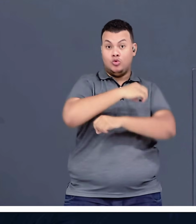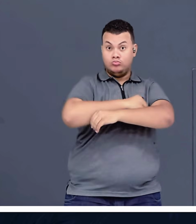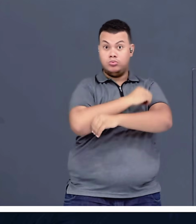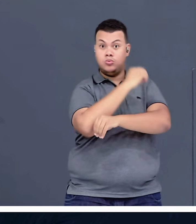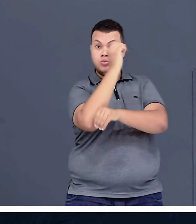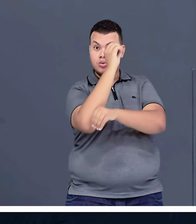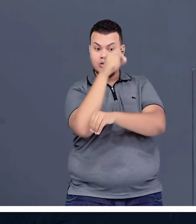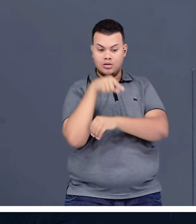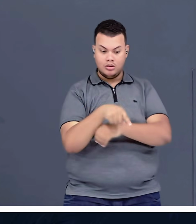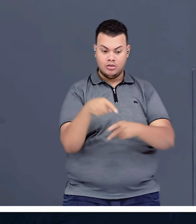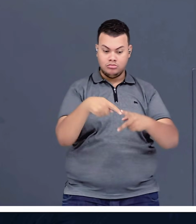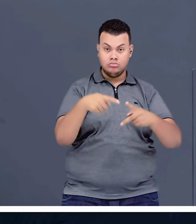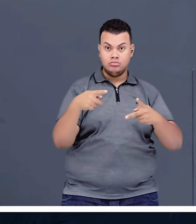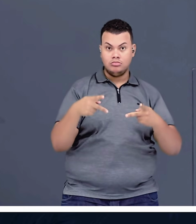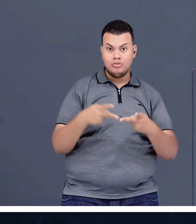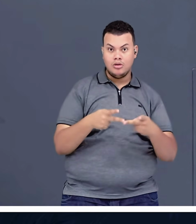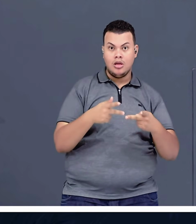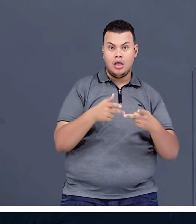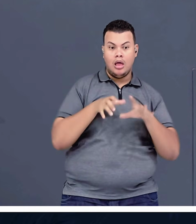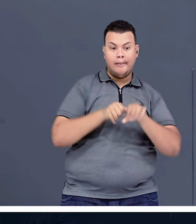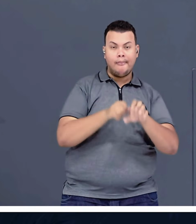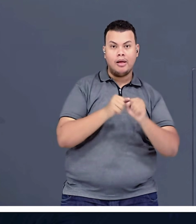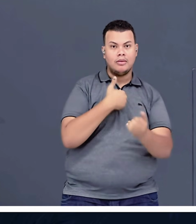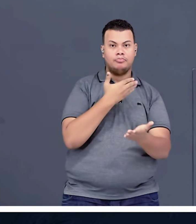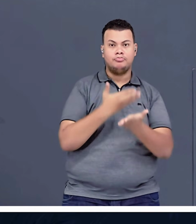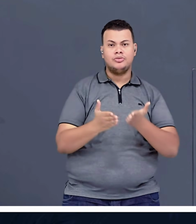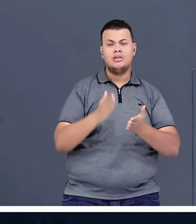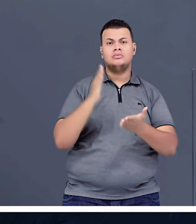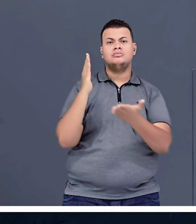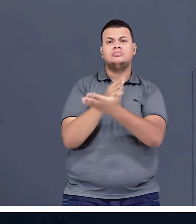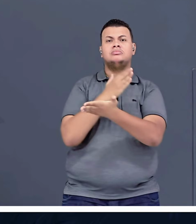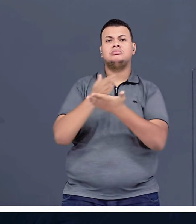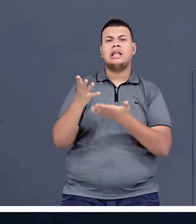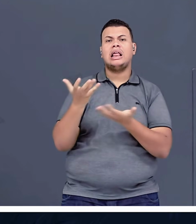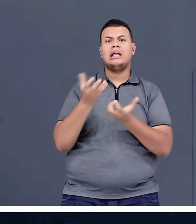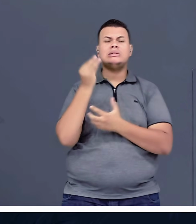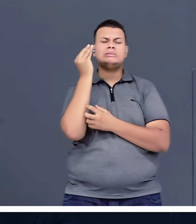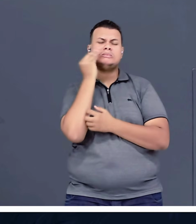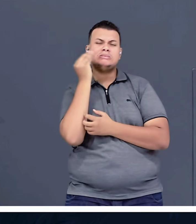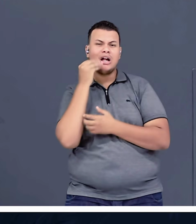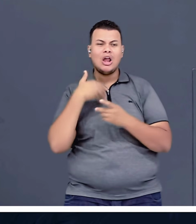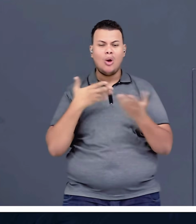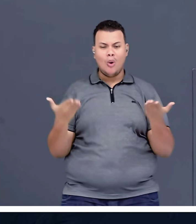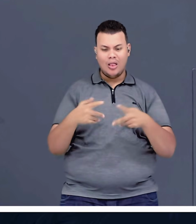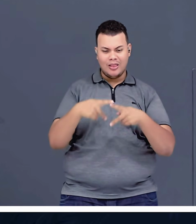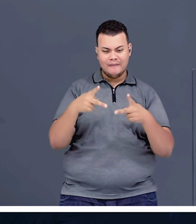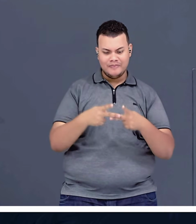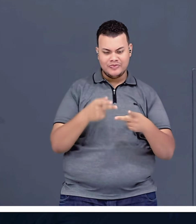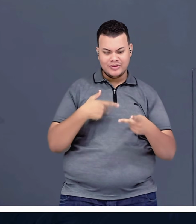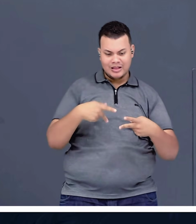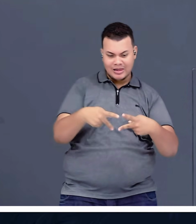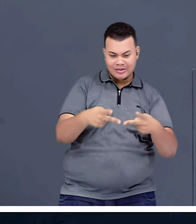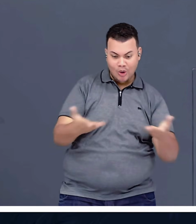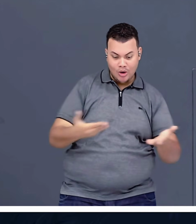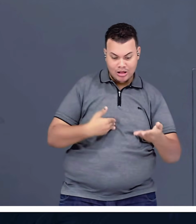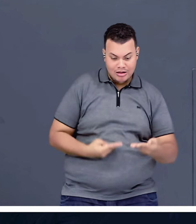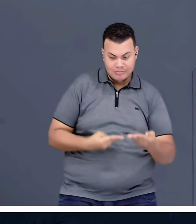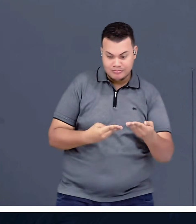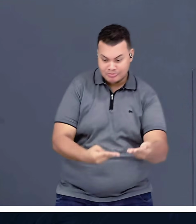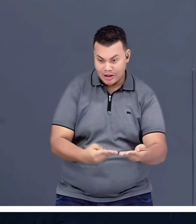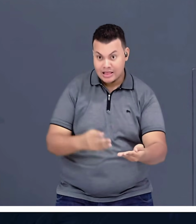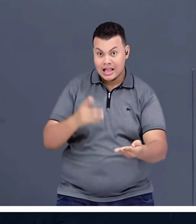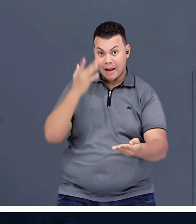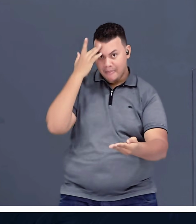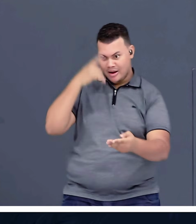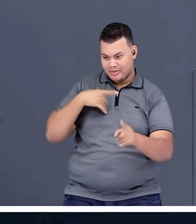massa derretia e sumia junto com o orvalho. Então tinha alguns que tentavam, né? Eu vou colocar hoje e já vou pegar o de amanhã. E a ordem